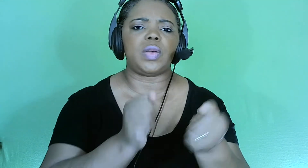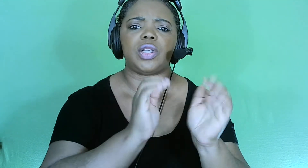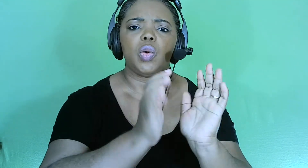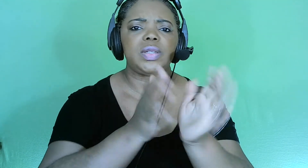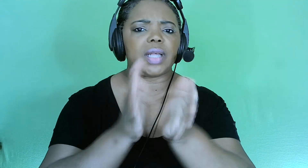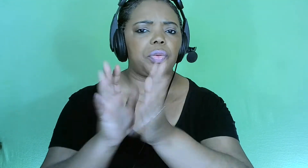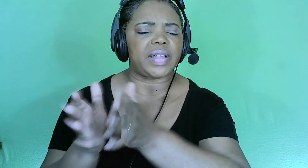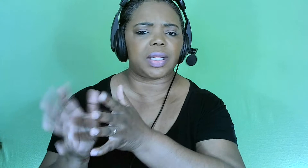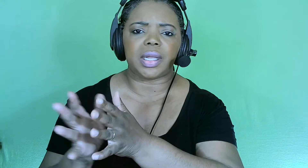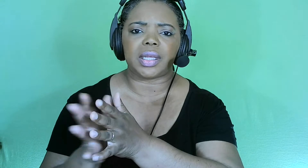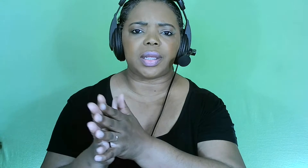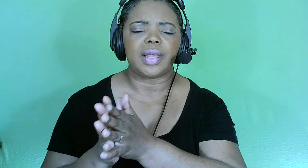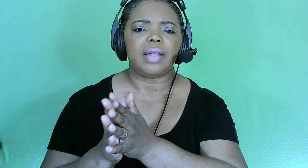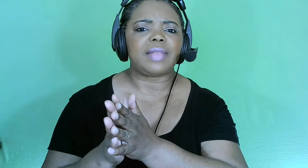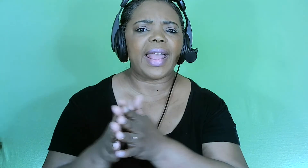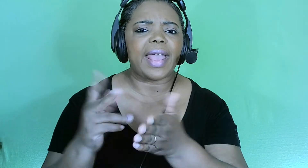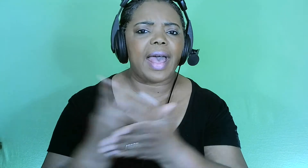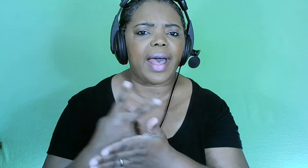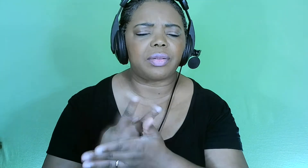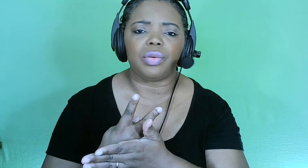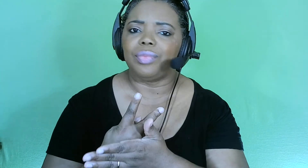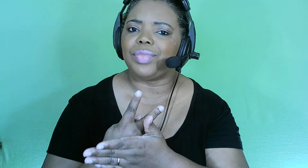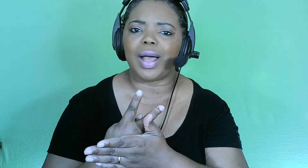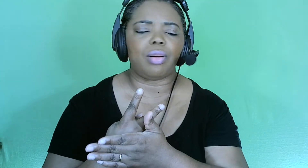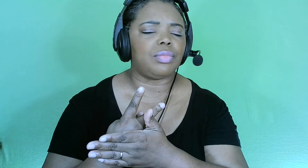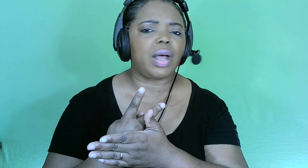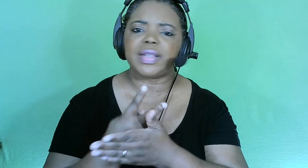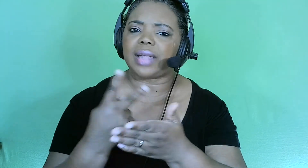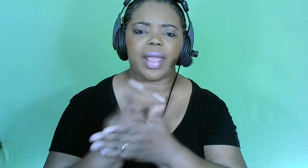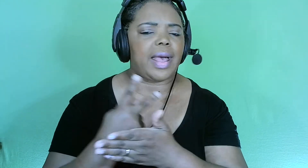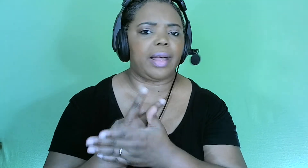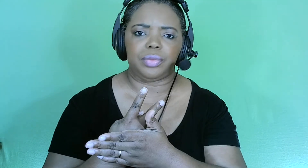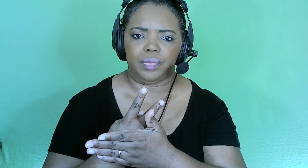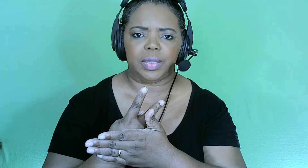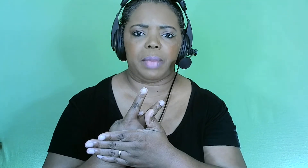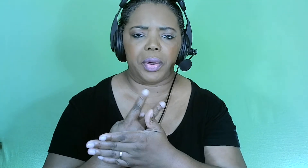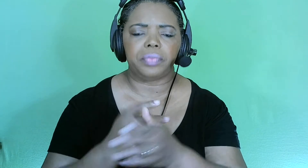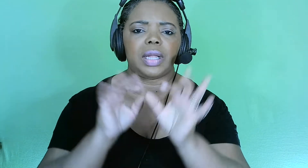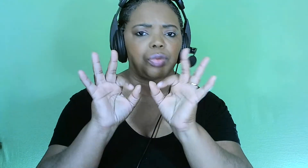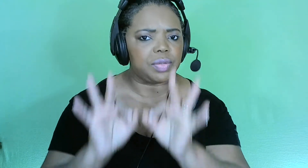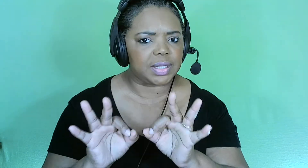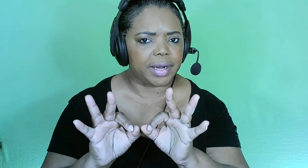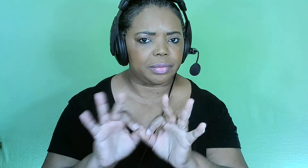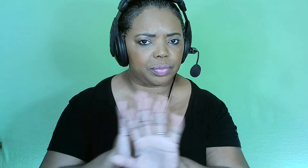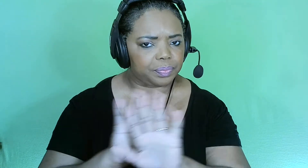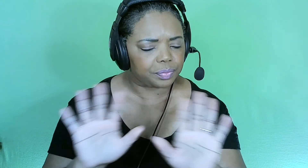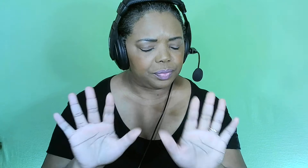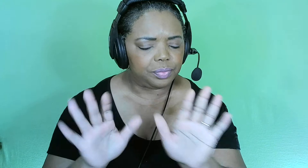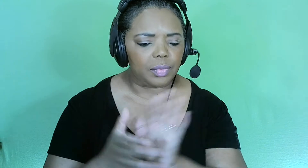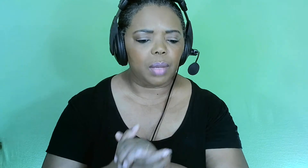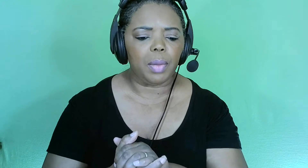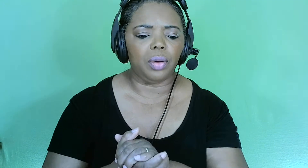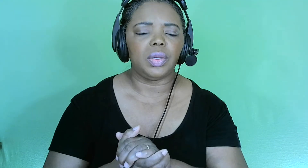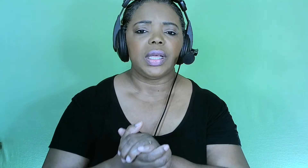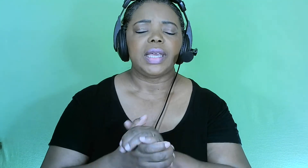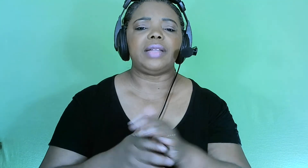pessoas usando essa daqui. Tá errado? Não, não está errado, tá bom? Tá tudo certo. Bom,